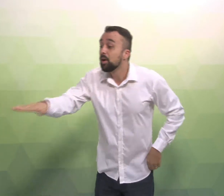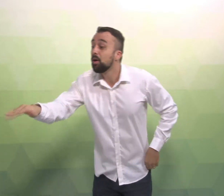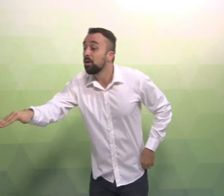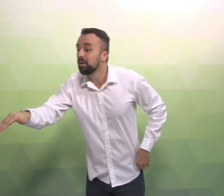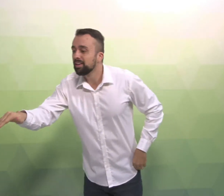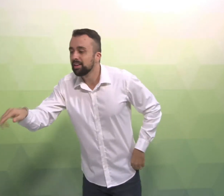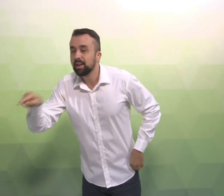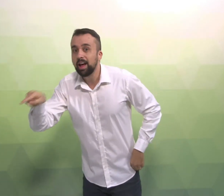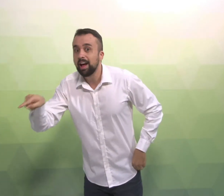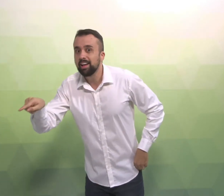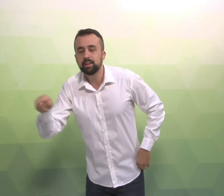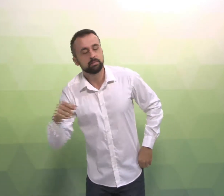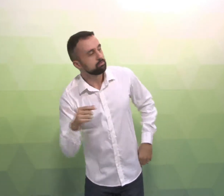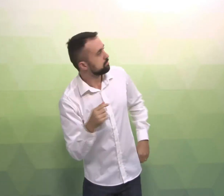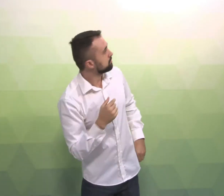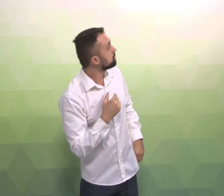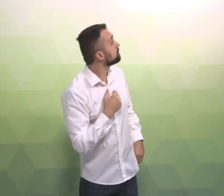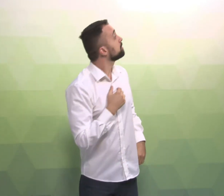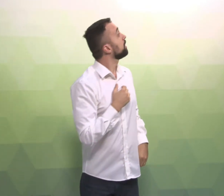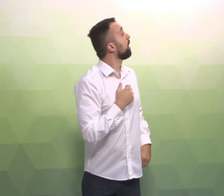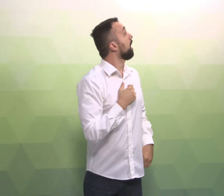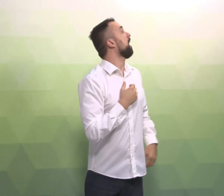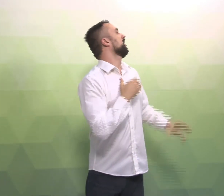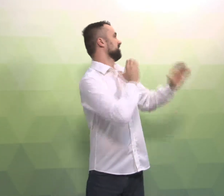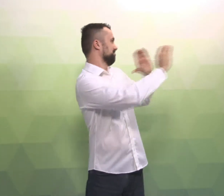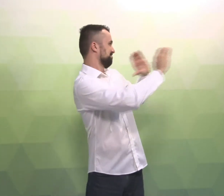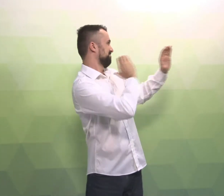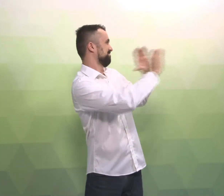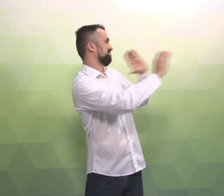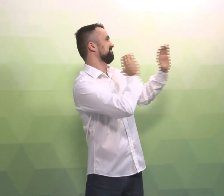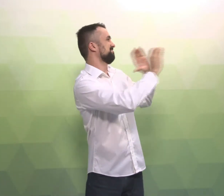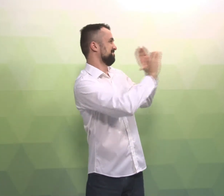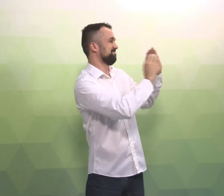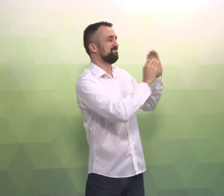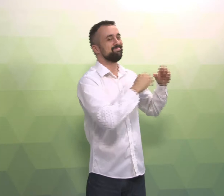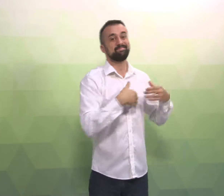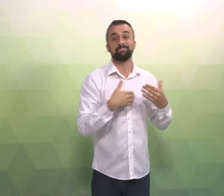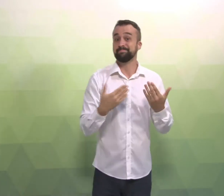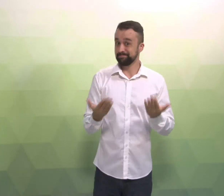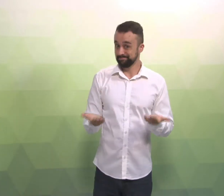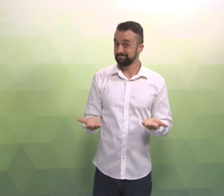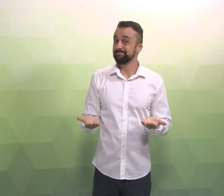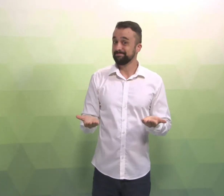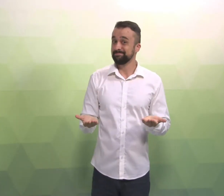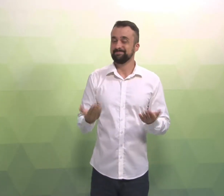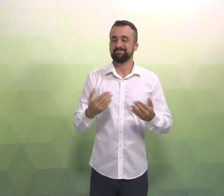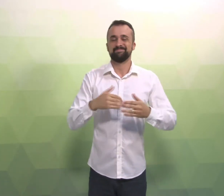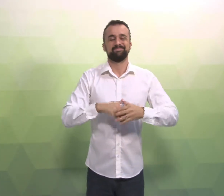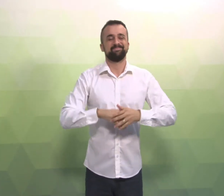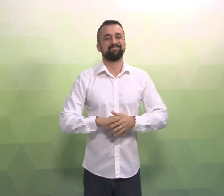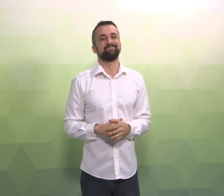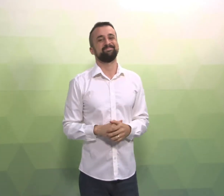é chamá-lo ou chamá-la, e só depois que ele ou ela olhar, a comunicação se inicia.